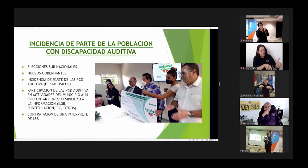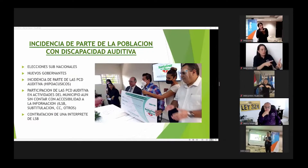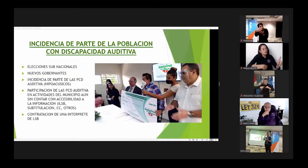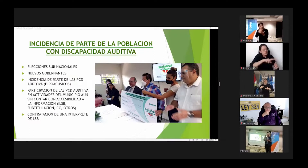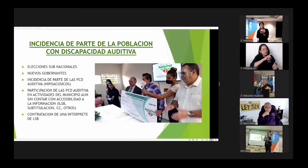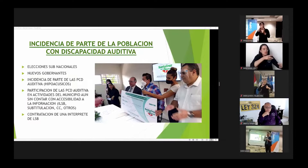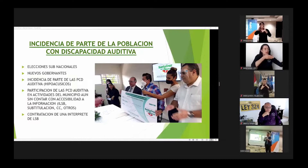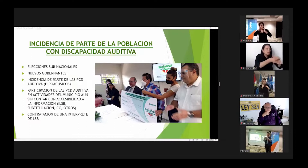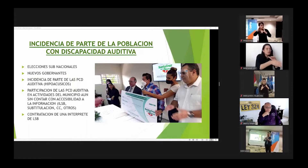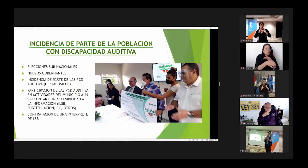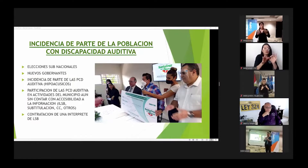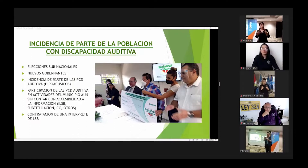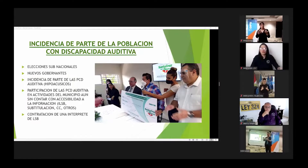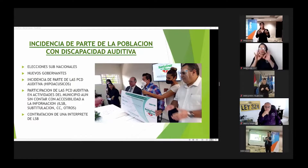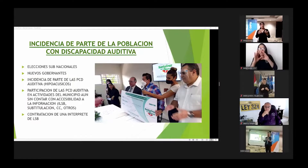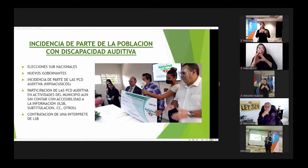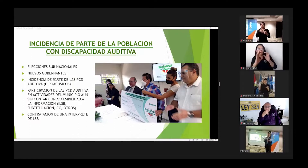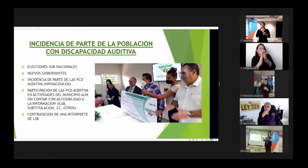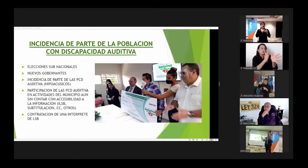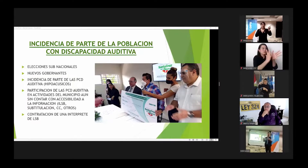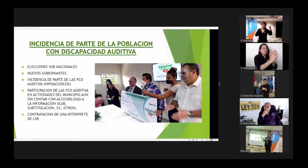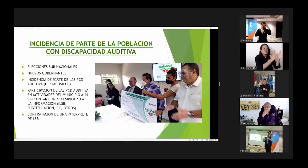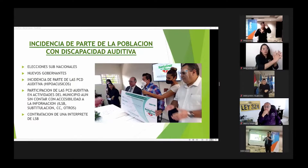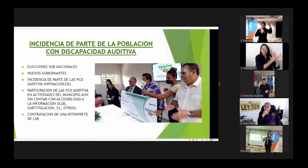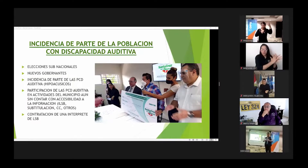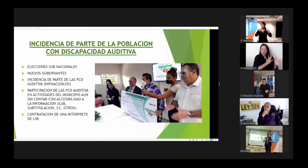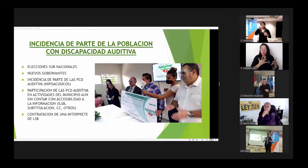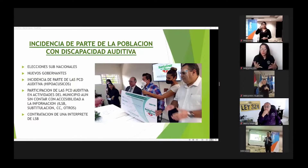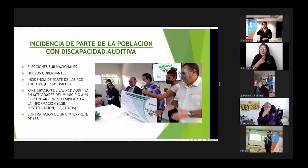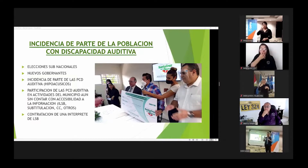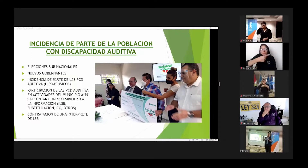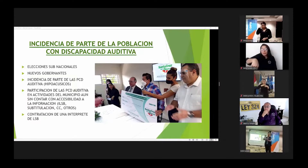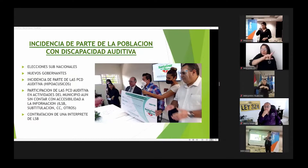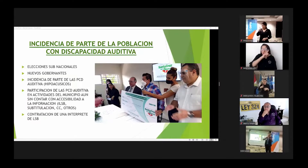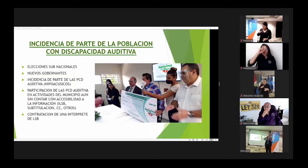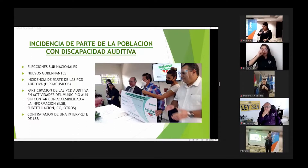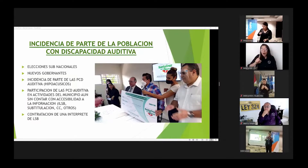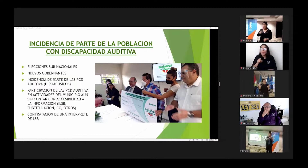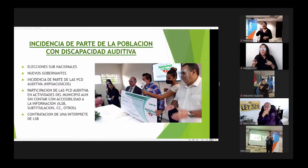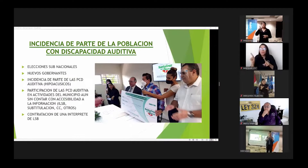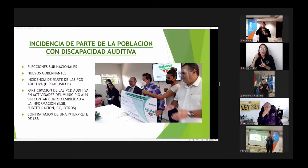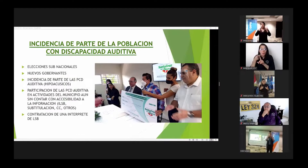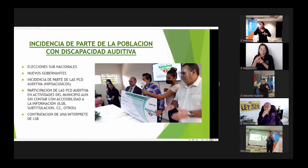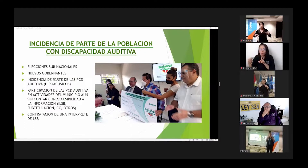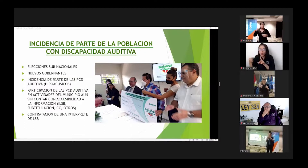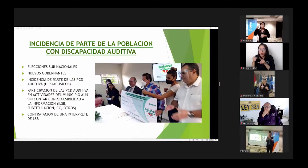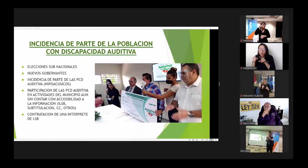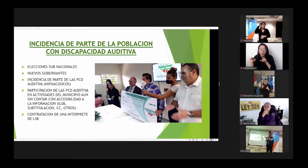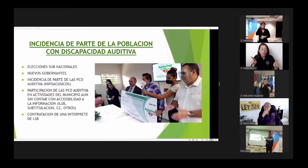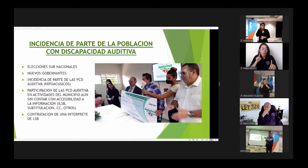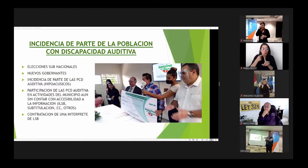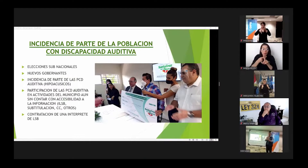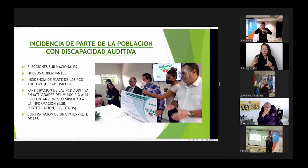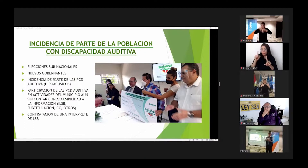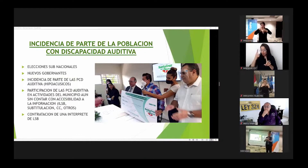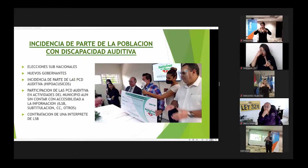comunicación. Tanto ellos no sabían que los hipoacúsicos, pues hay muchos hipoacúsicos que no dominan la lengua de